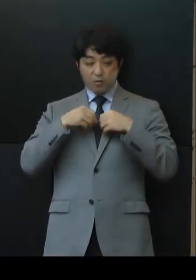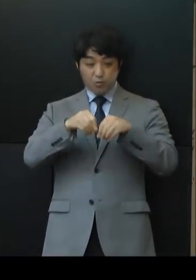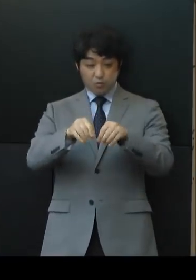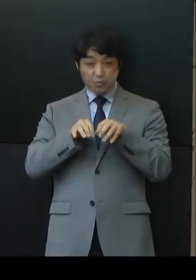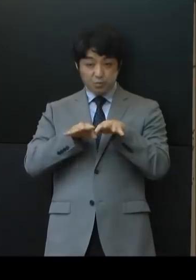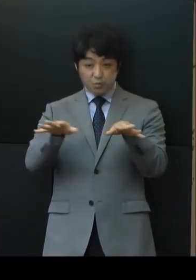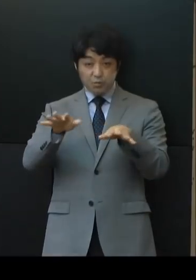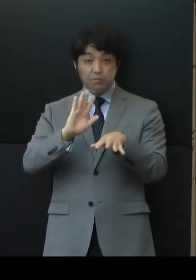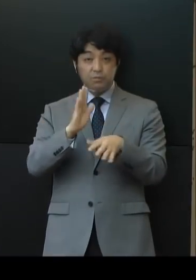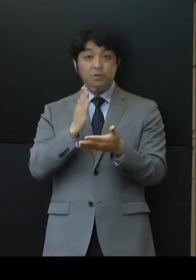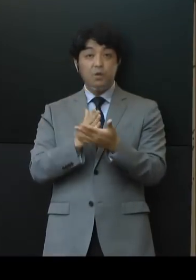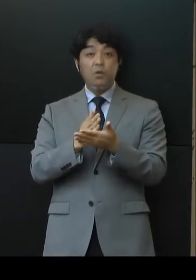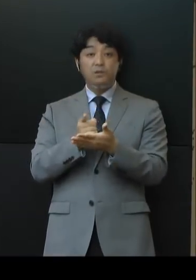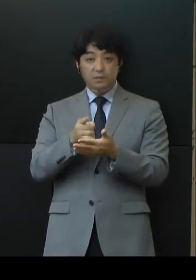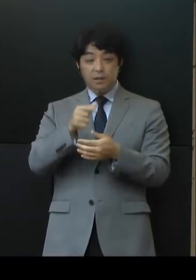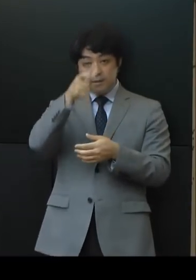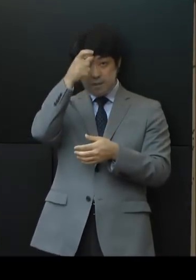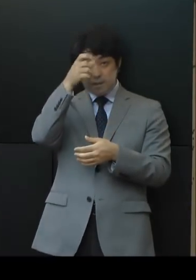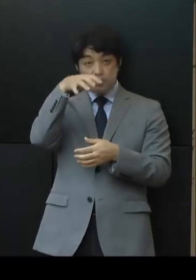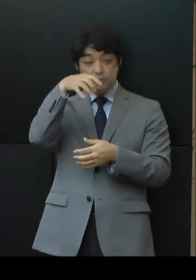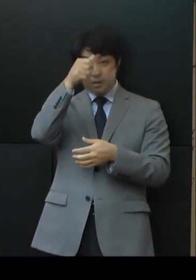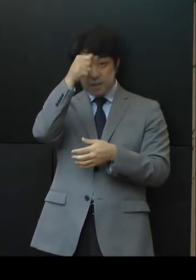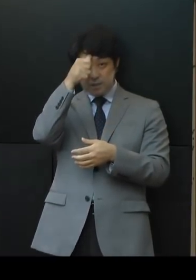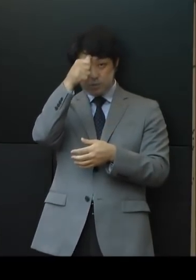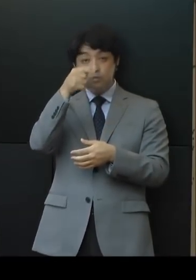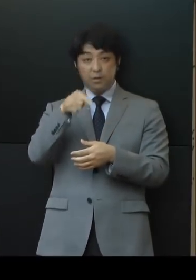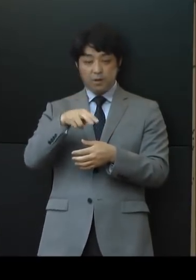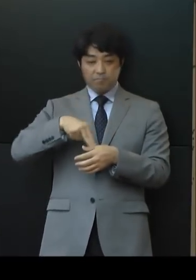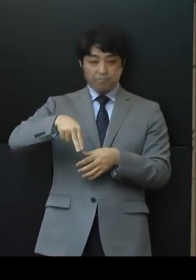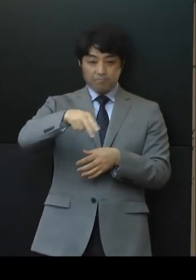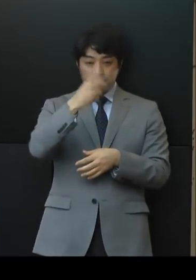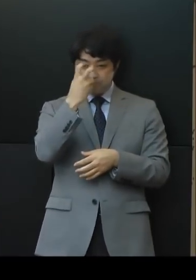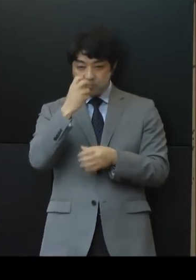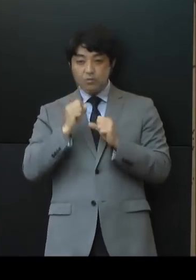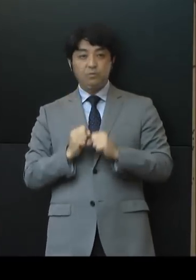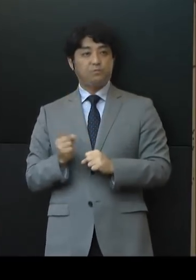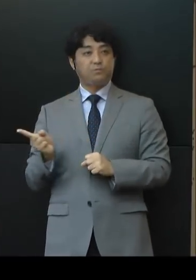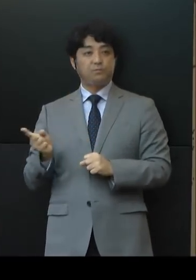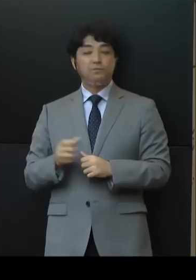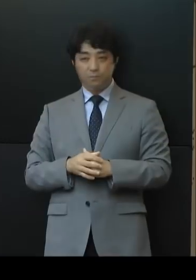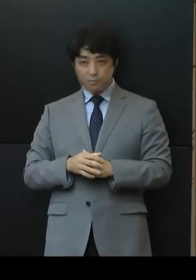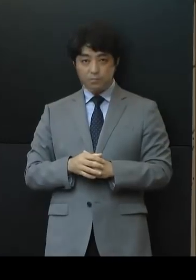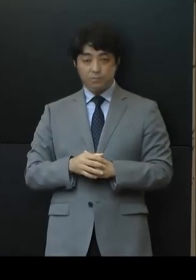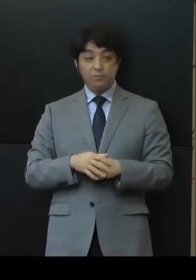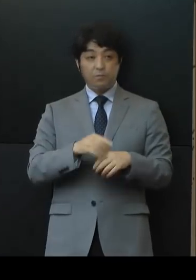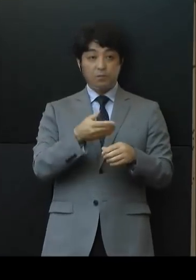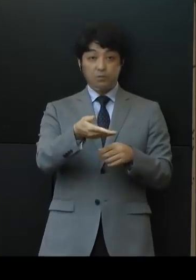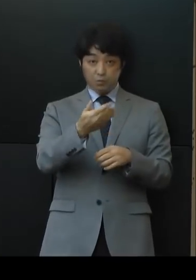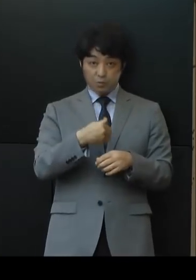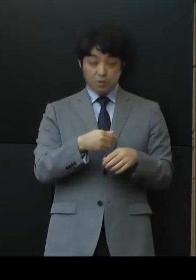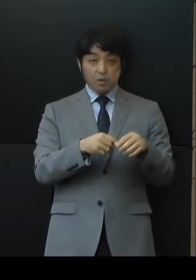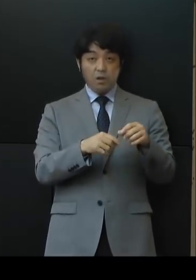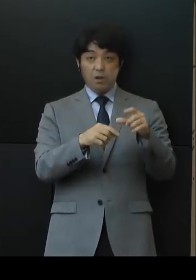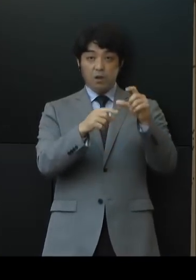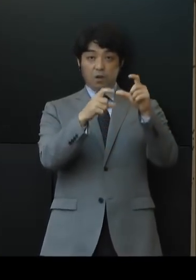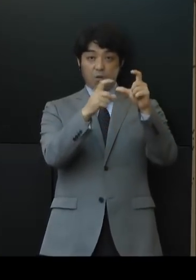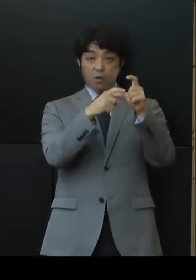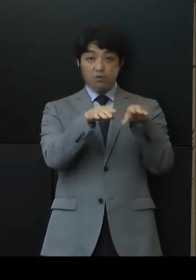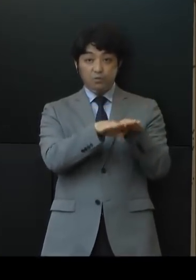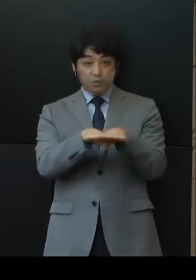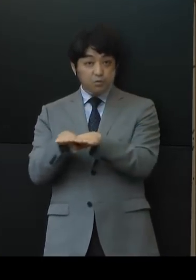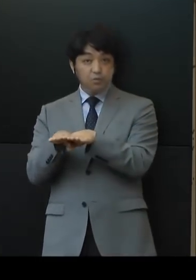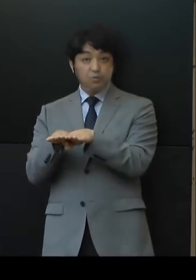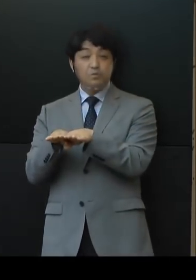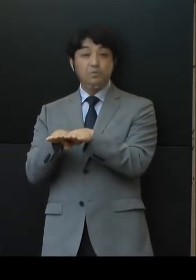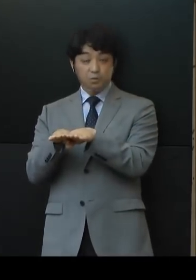動を警察の方で行いました。11番目は、ゴールデンウィークを控えておりますので県外から県内へ